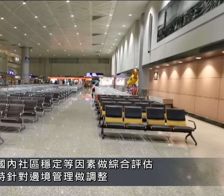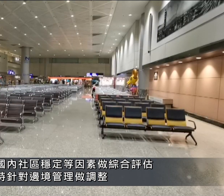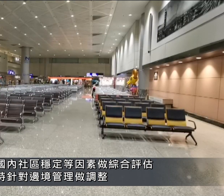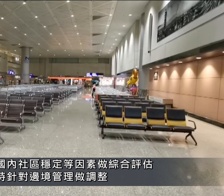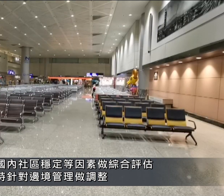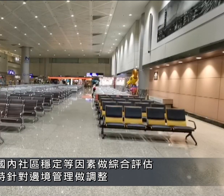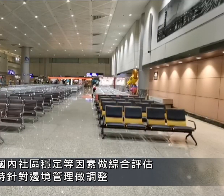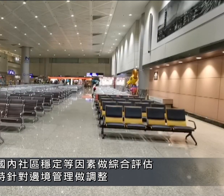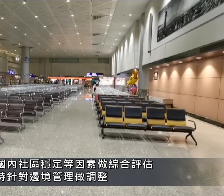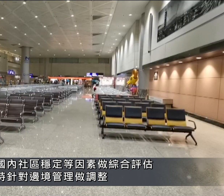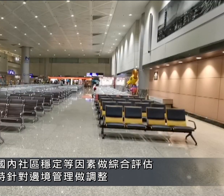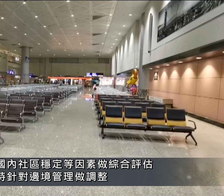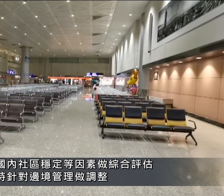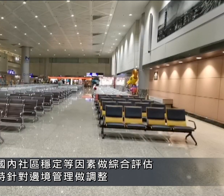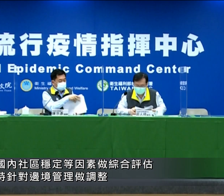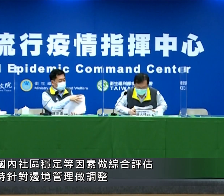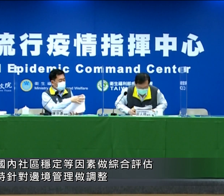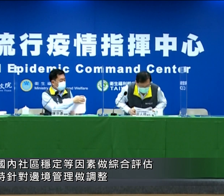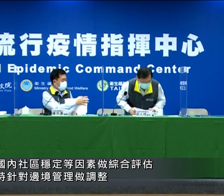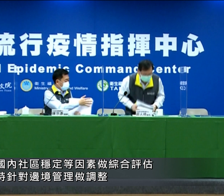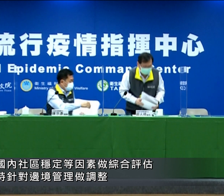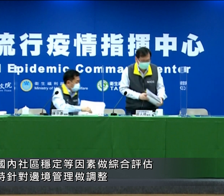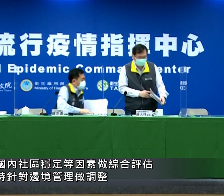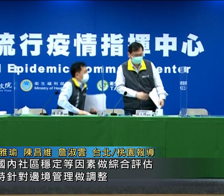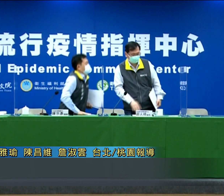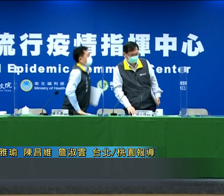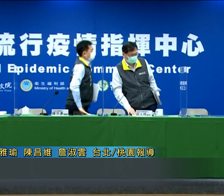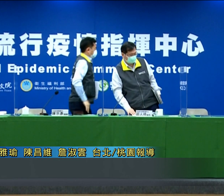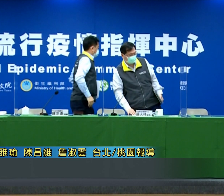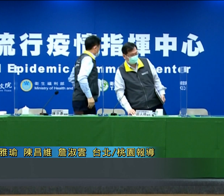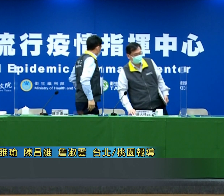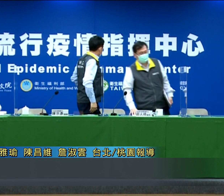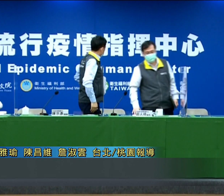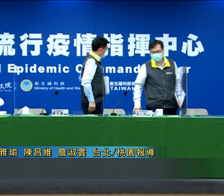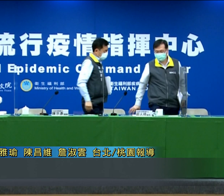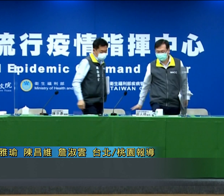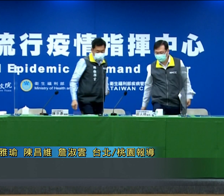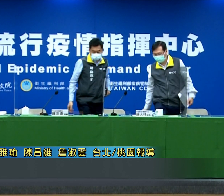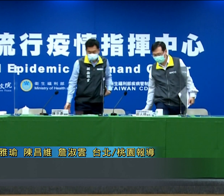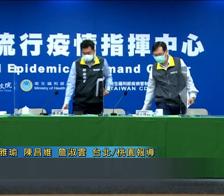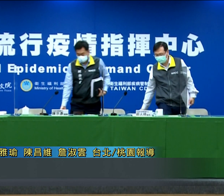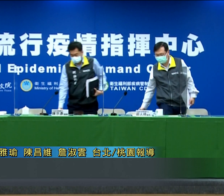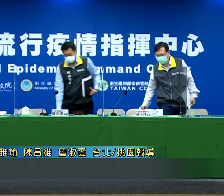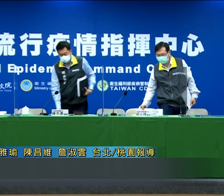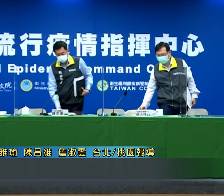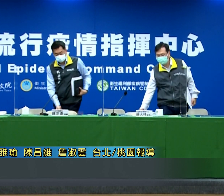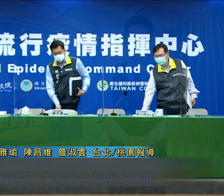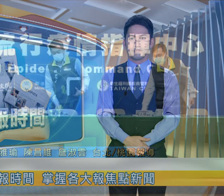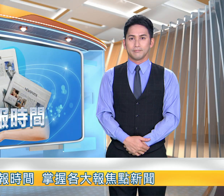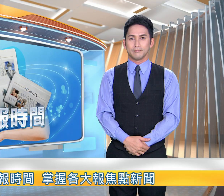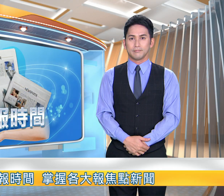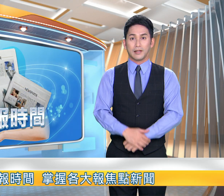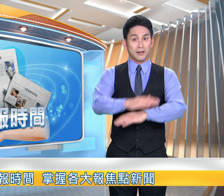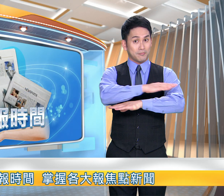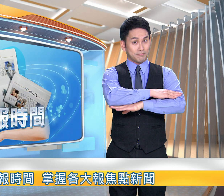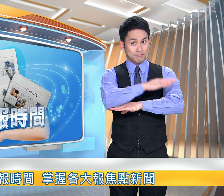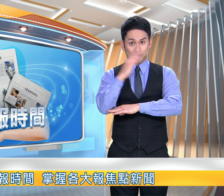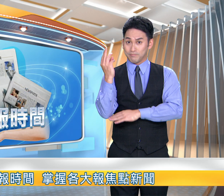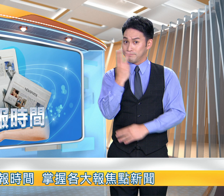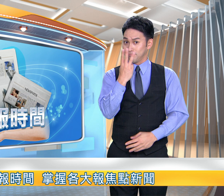估，随时针对边境管理做调整。记者为陈昌伟、曾淑云台北头条报道。 来关心各